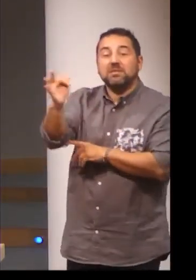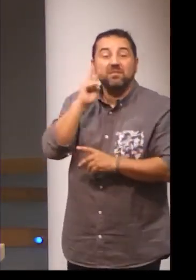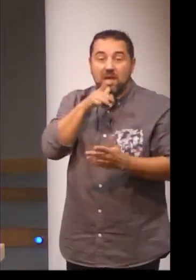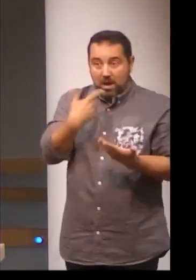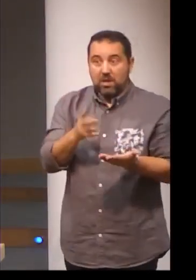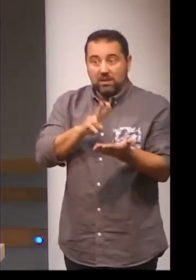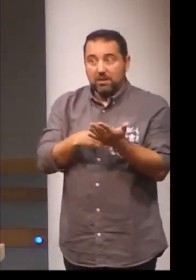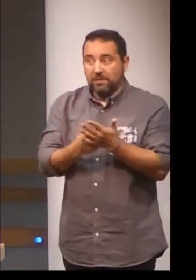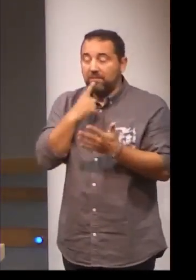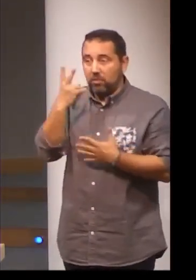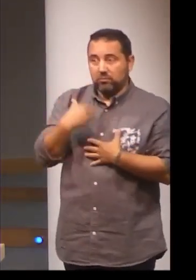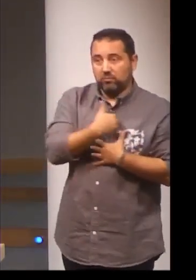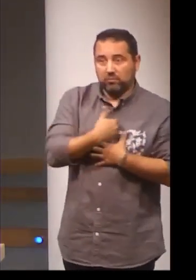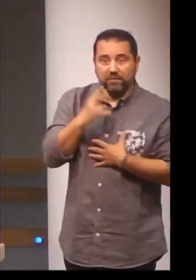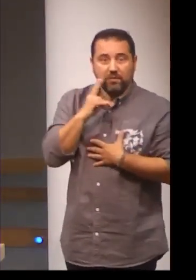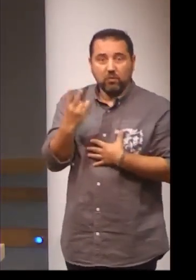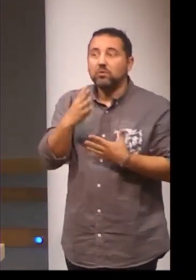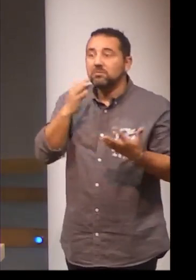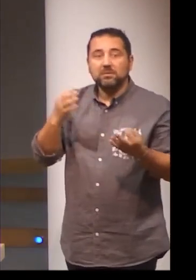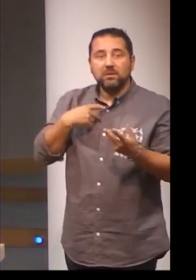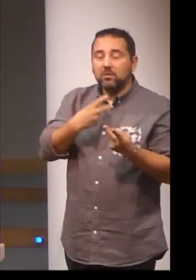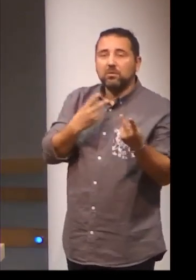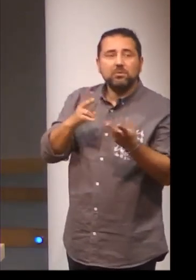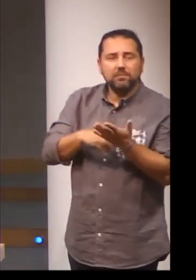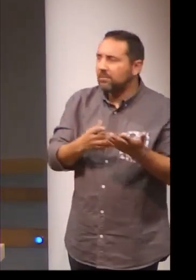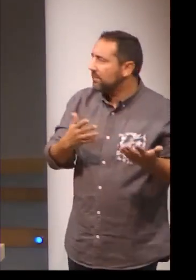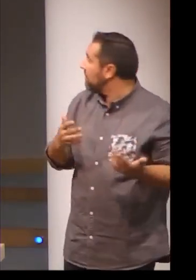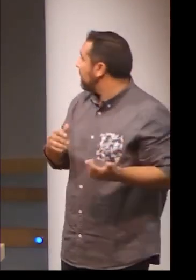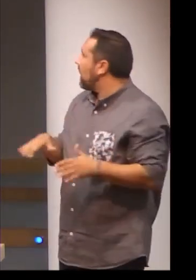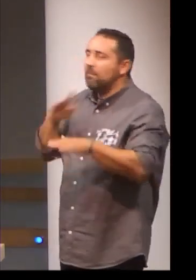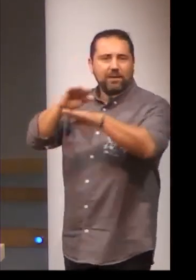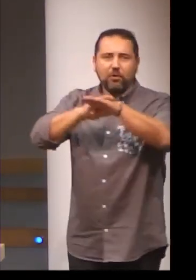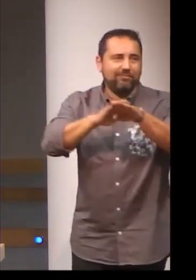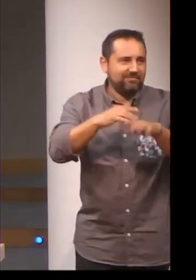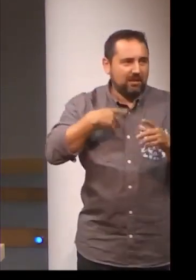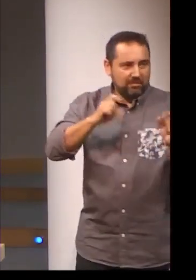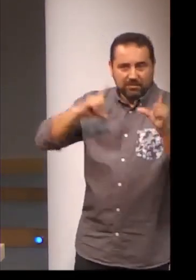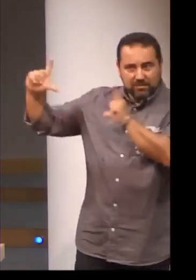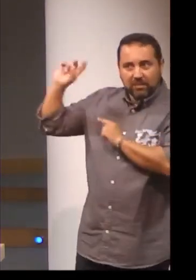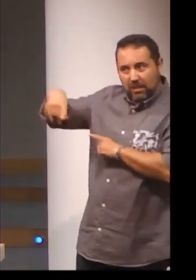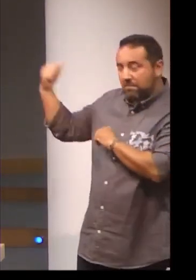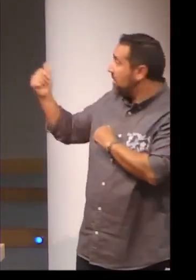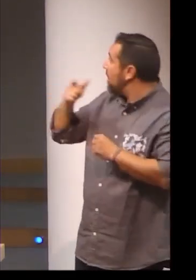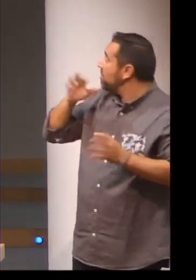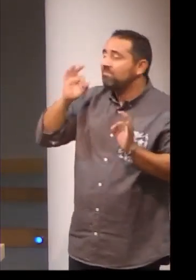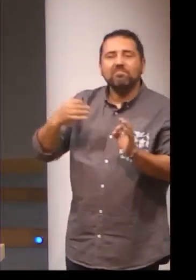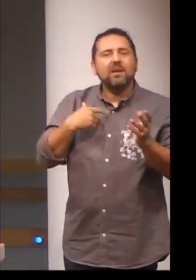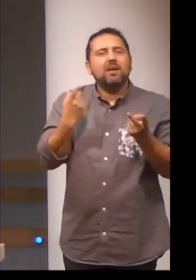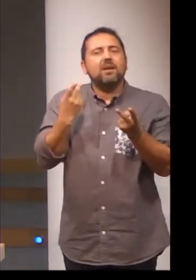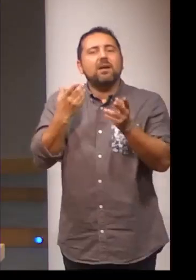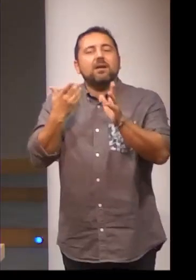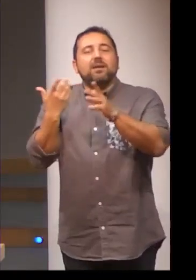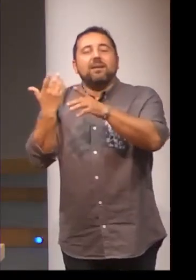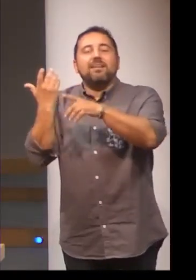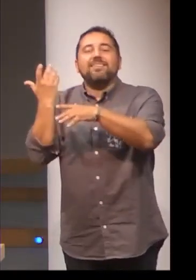está en los dos sitios a la vez, tiene el don de la ubicuidad, propusimos el grado en lengua de signos española y comunidad